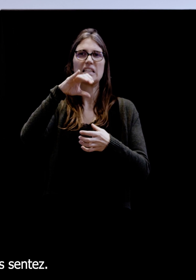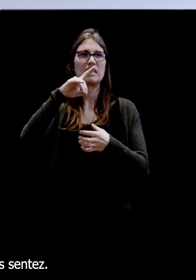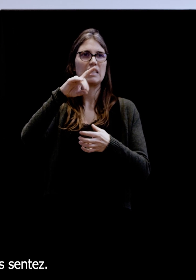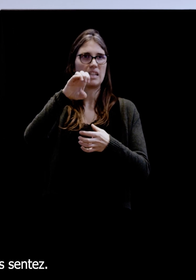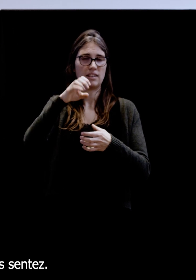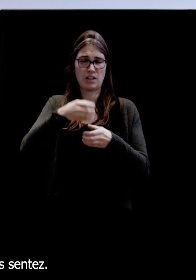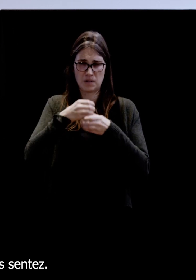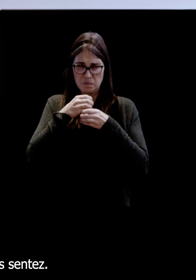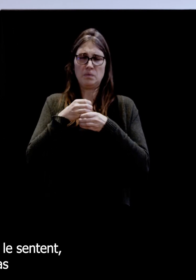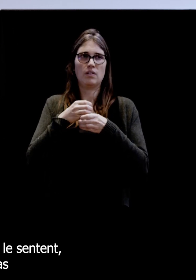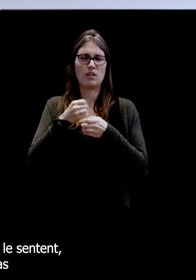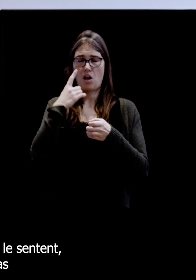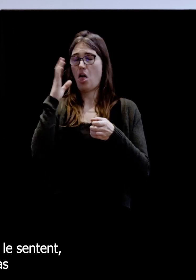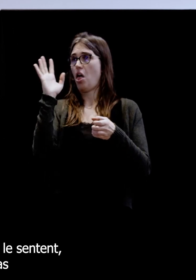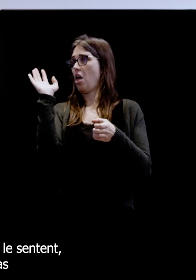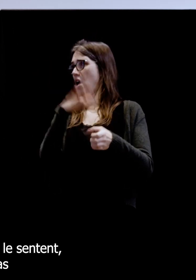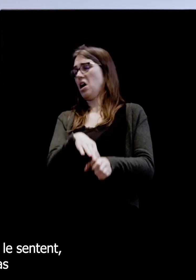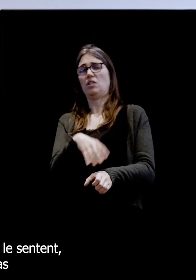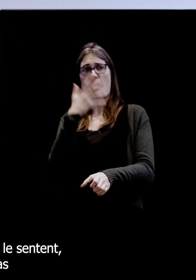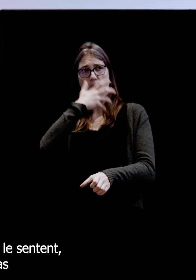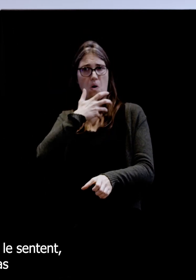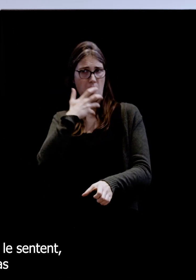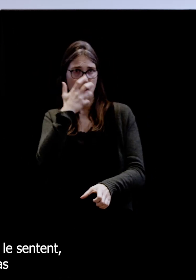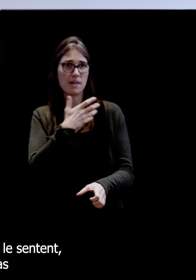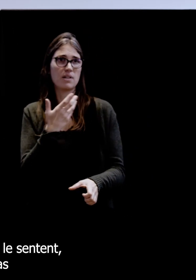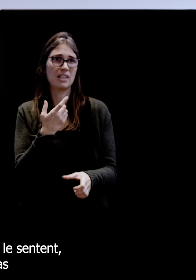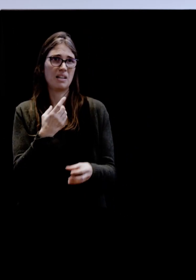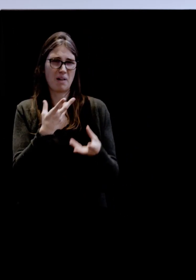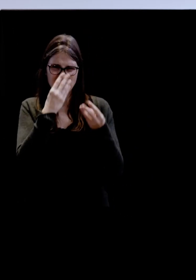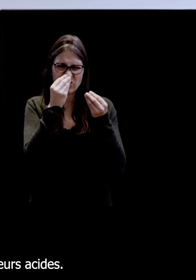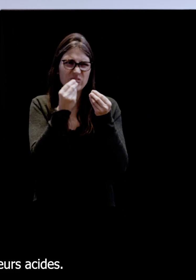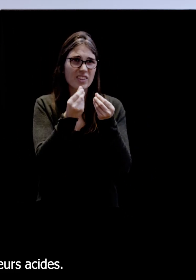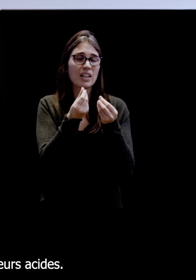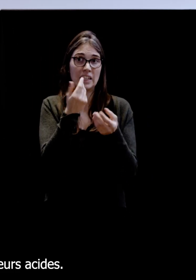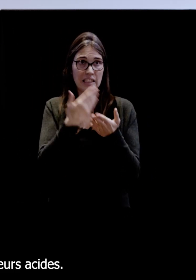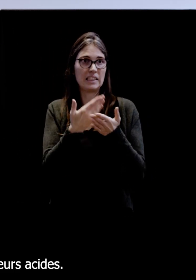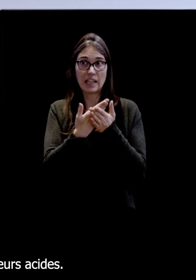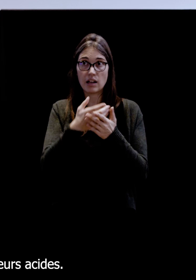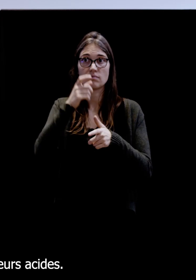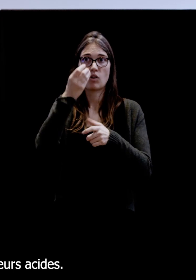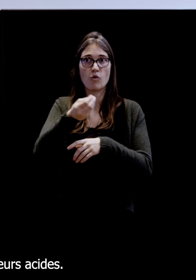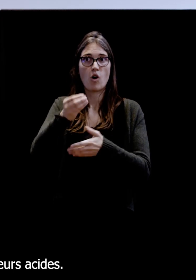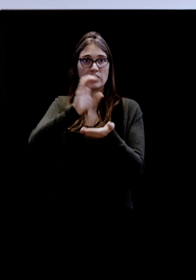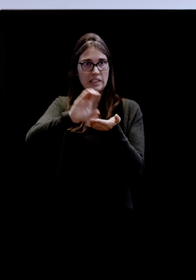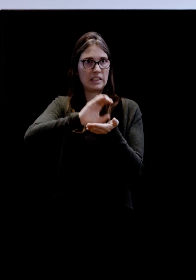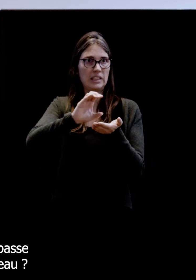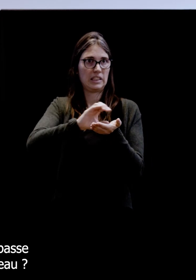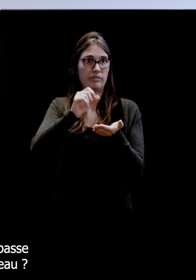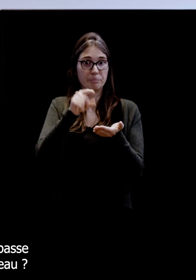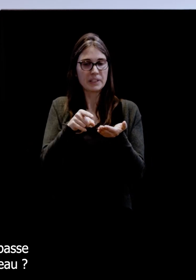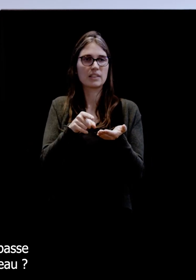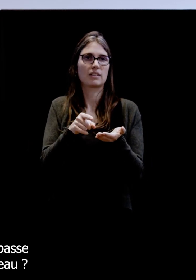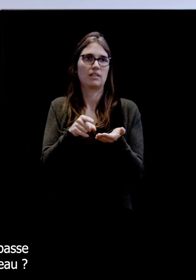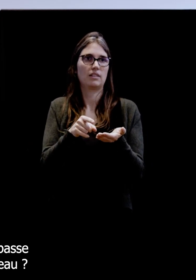c'est le piquant que vous sentez. Et ça, les enfants charges le sentent. Donc, pourquoi pas leur faire soit apprécier des odeurs acides. Est-ce que